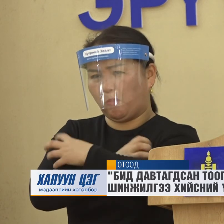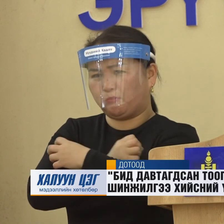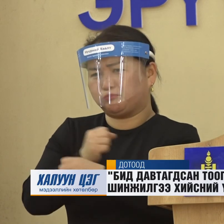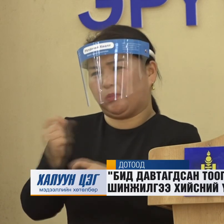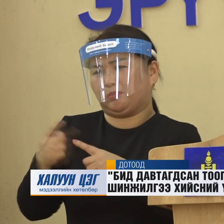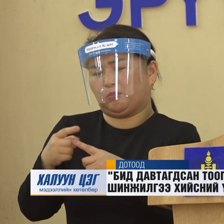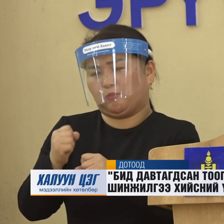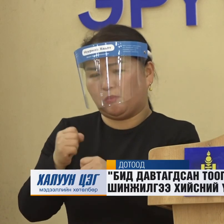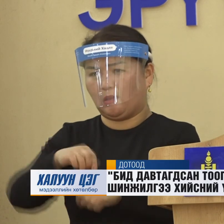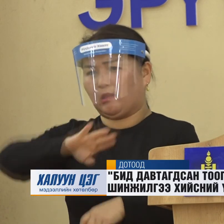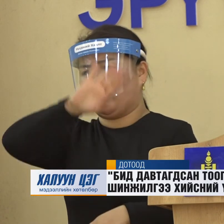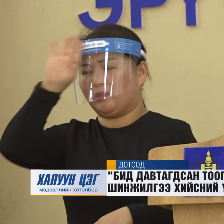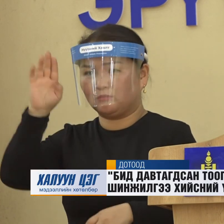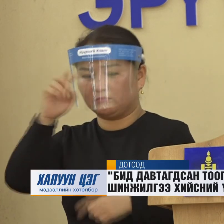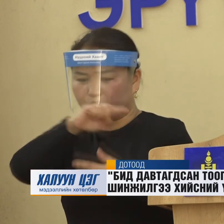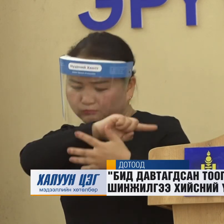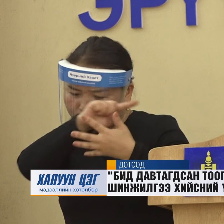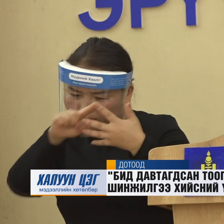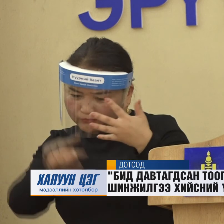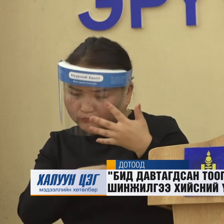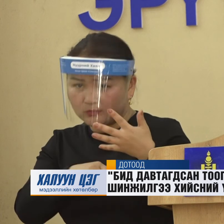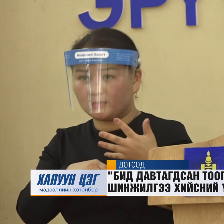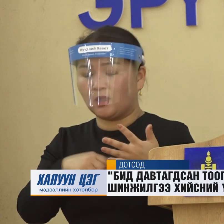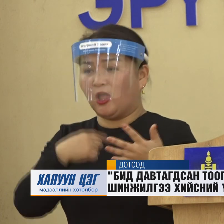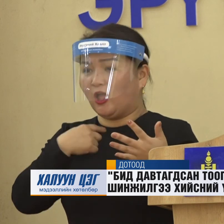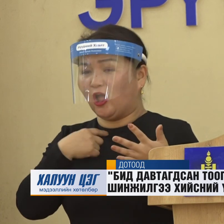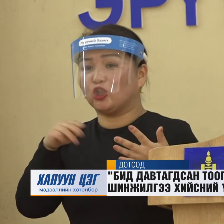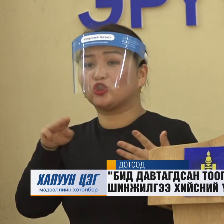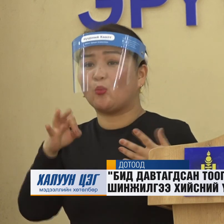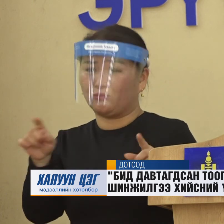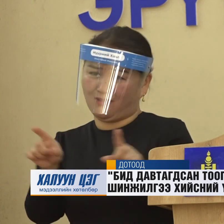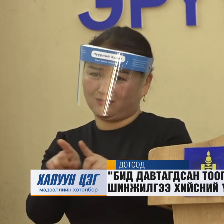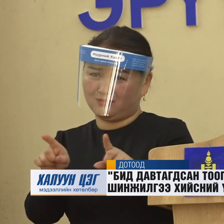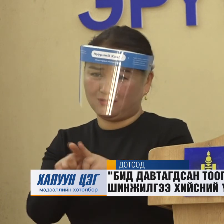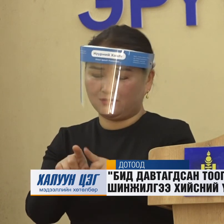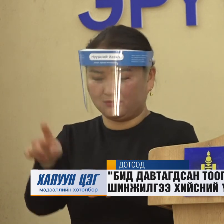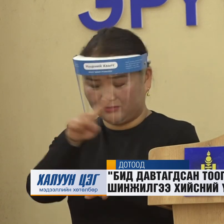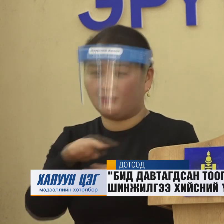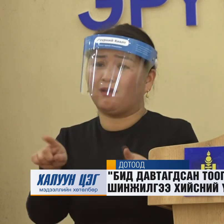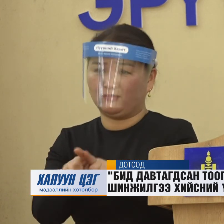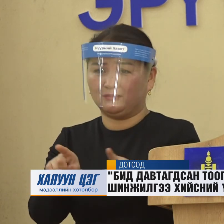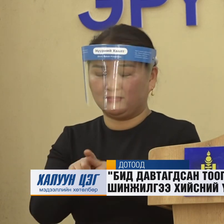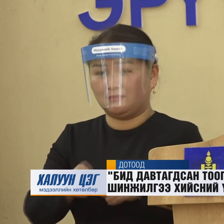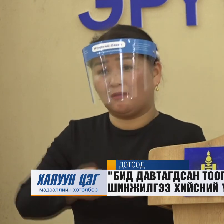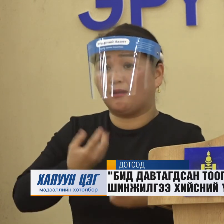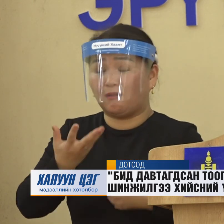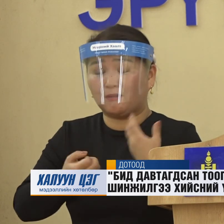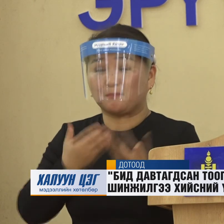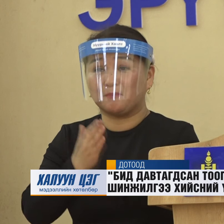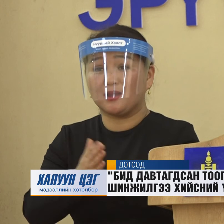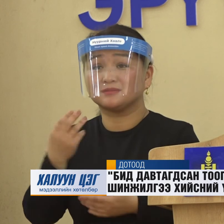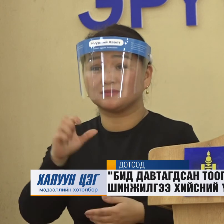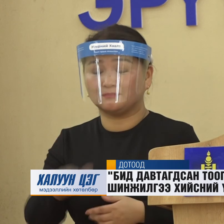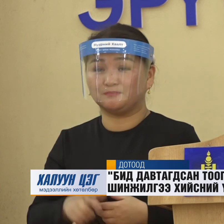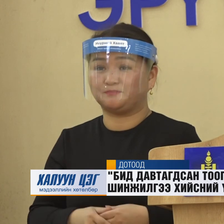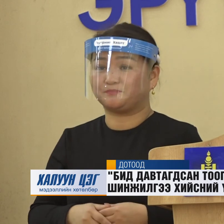халуурах, ер нь амьсгалын замын тосмог хүнд халдварын үед илэрдэг бүх шинжилгээнд. За тэгээ энэ